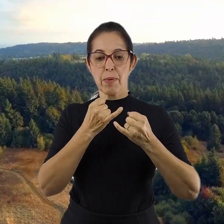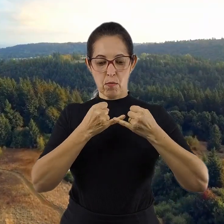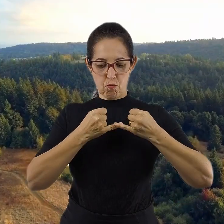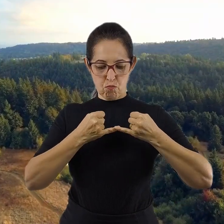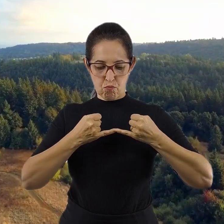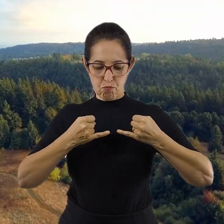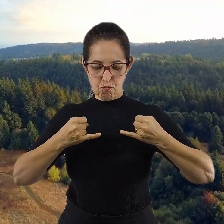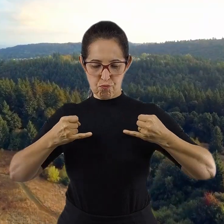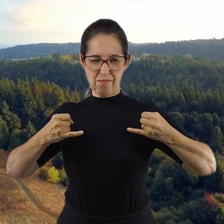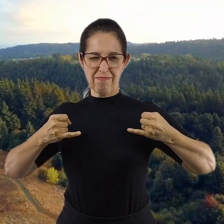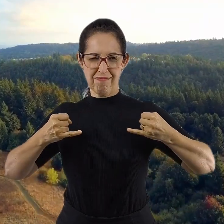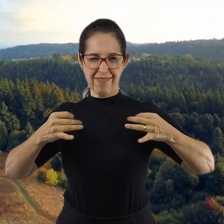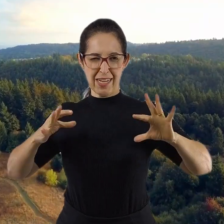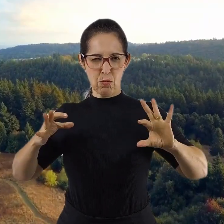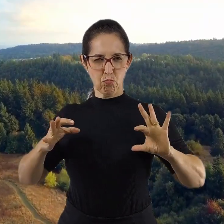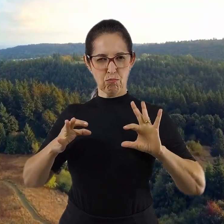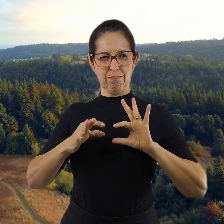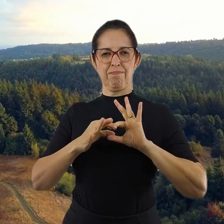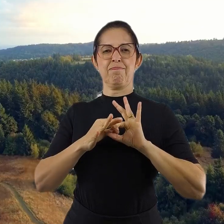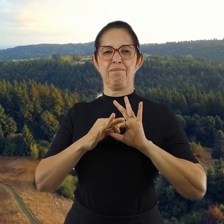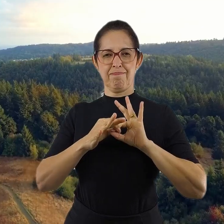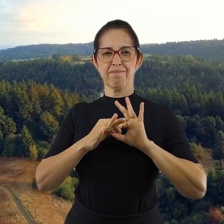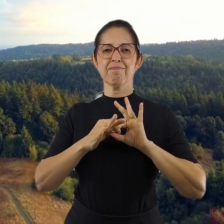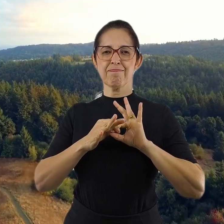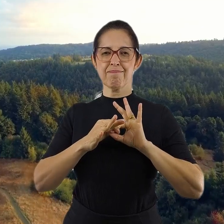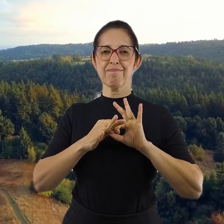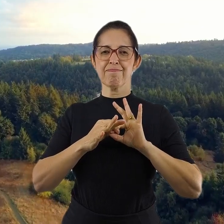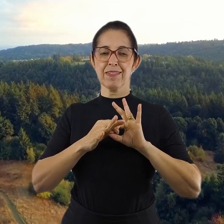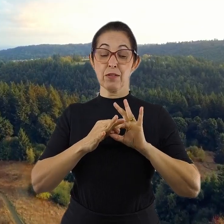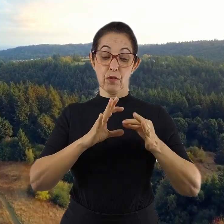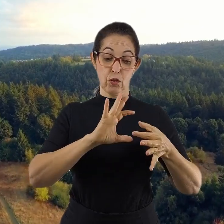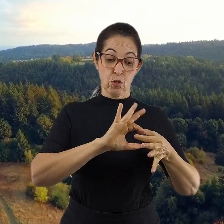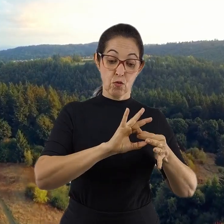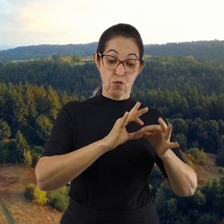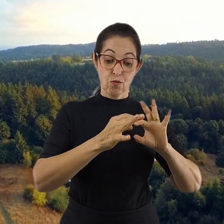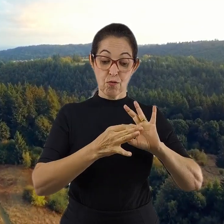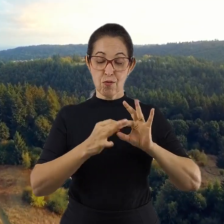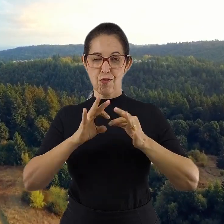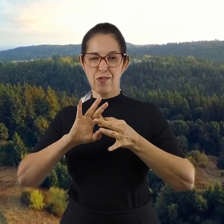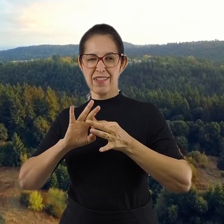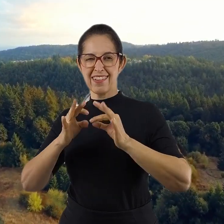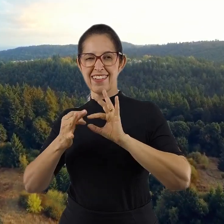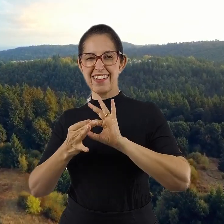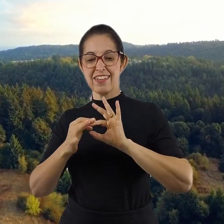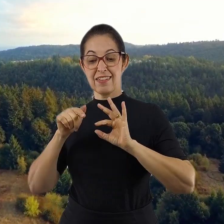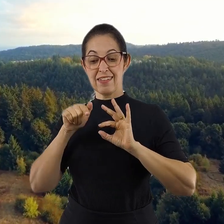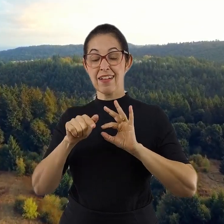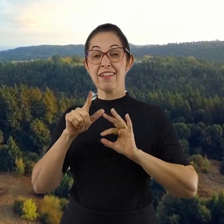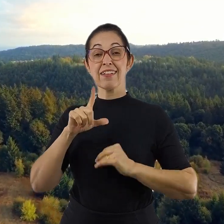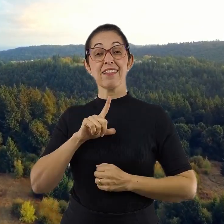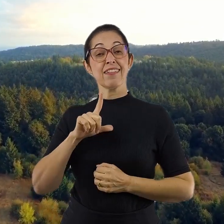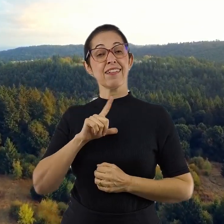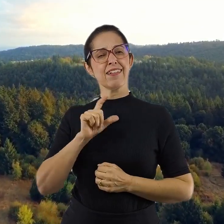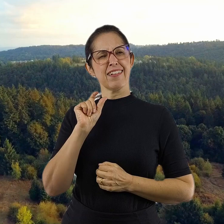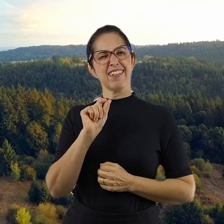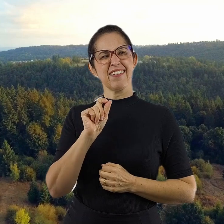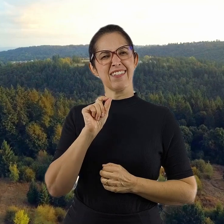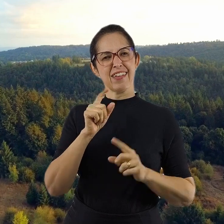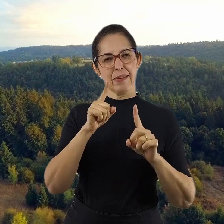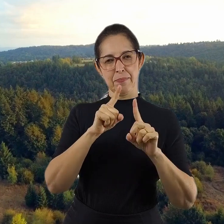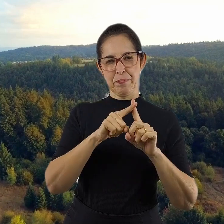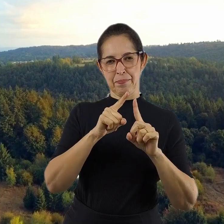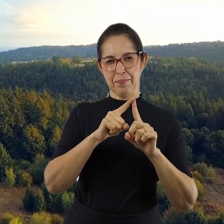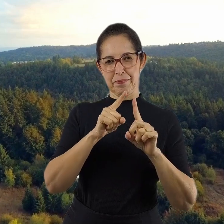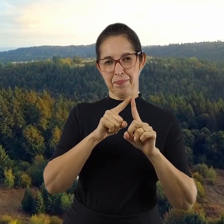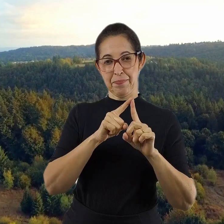onde está envolvido nesse contexto a figura do Cordeiro e do sangue,